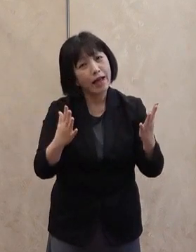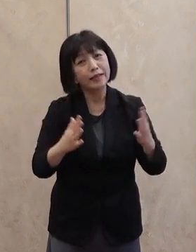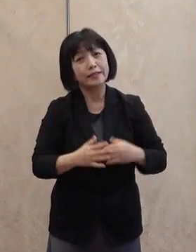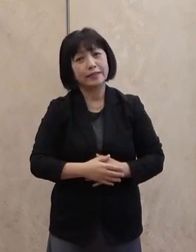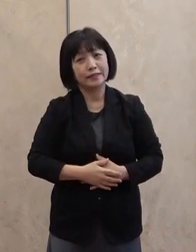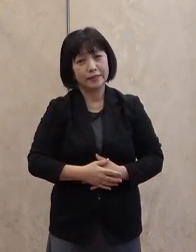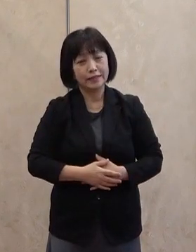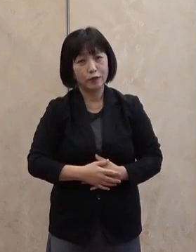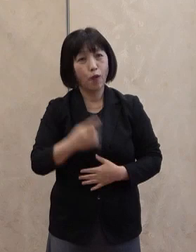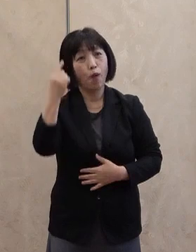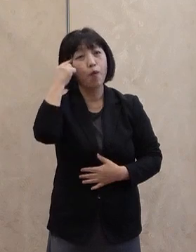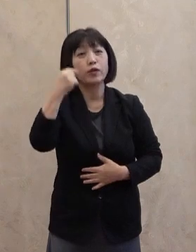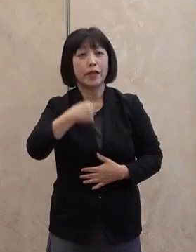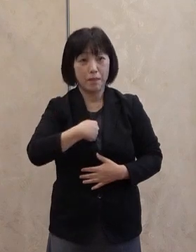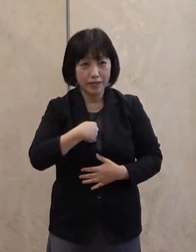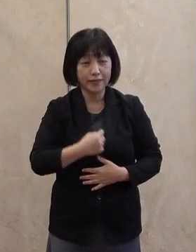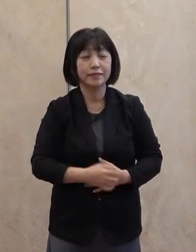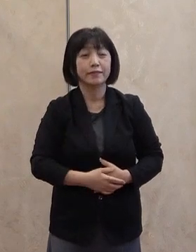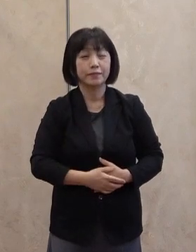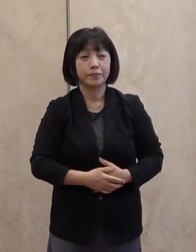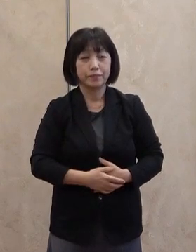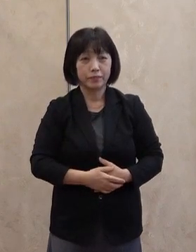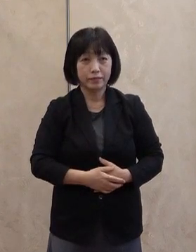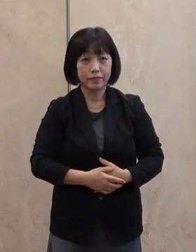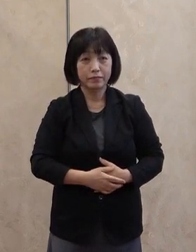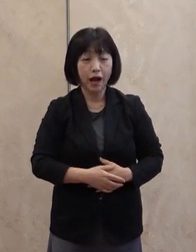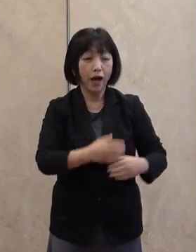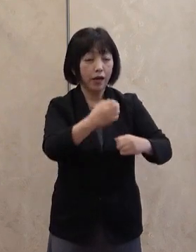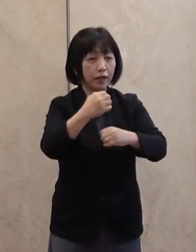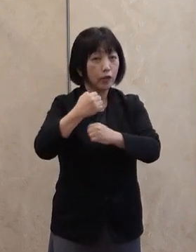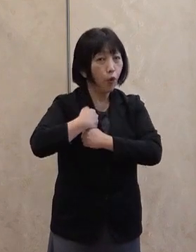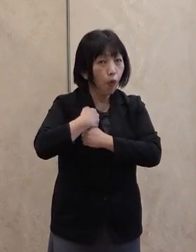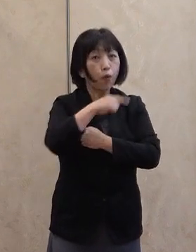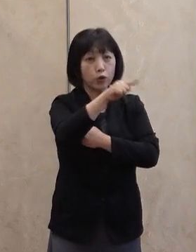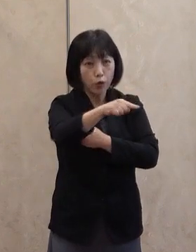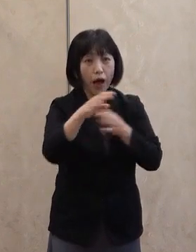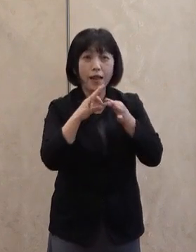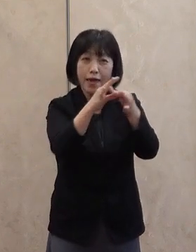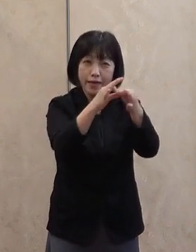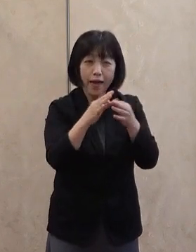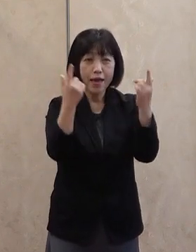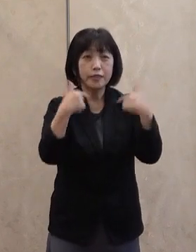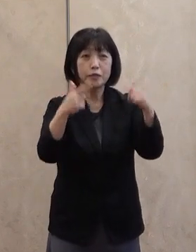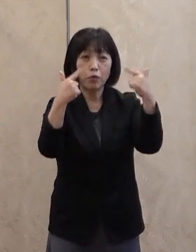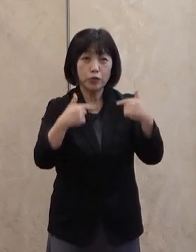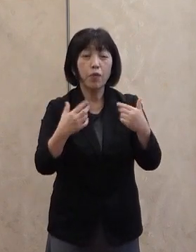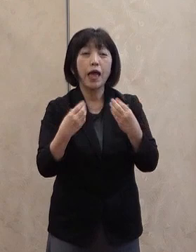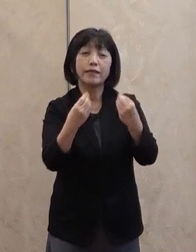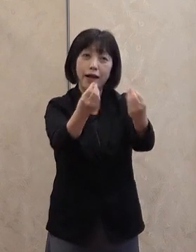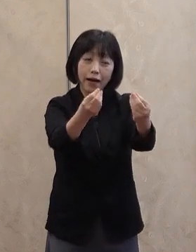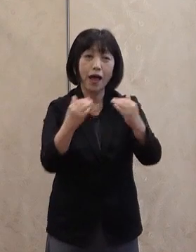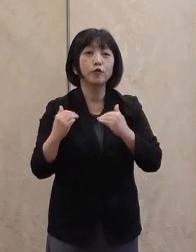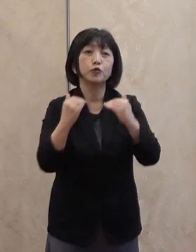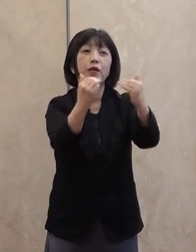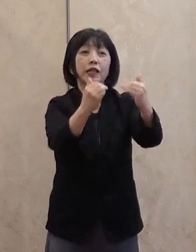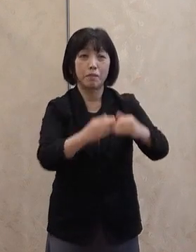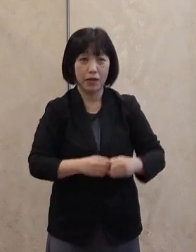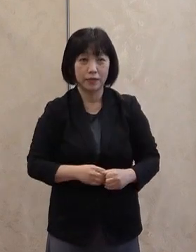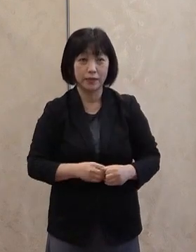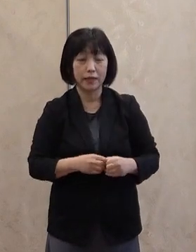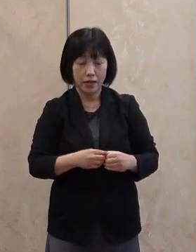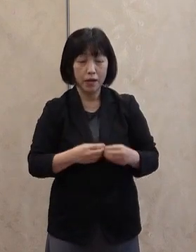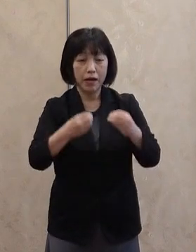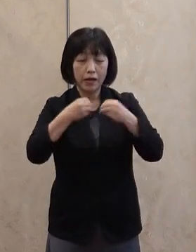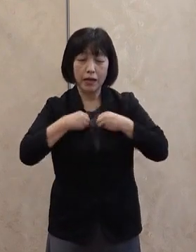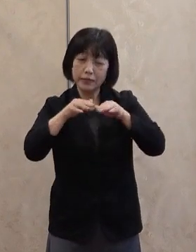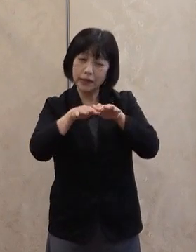というふうに思っています。兵庫とは常に連携を取りながら進めています。広がっている原因も